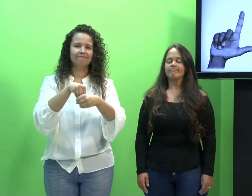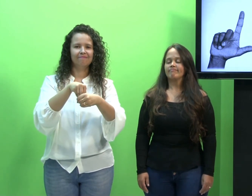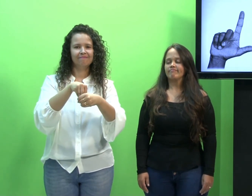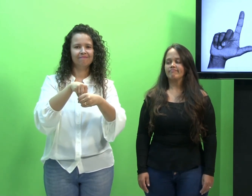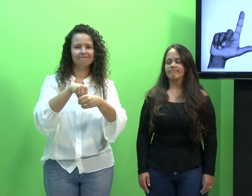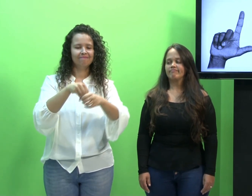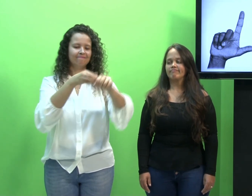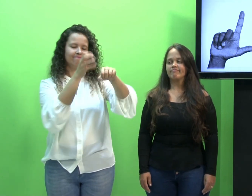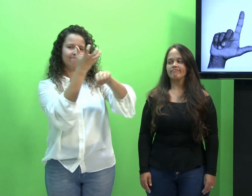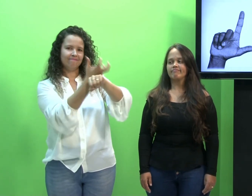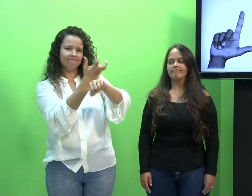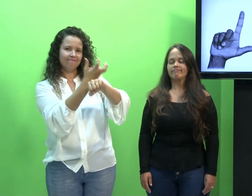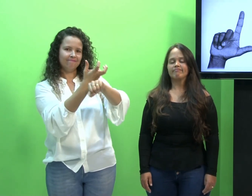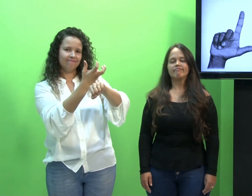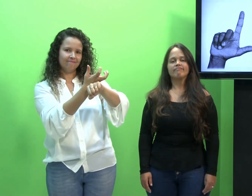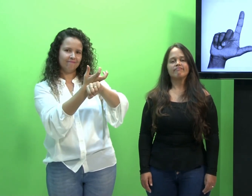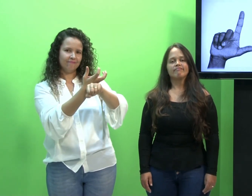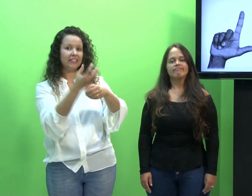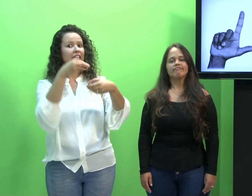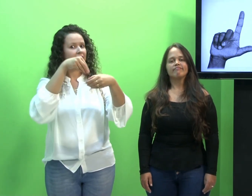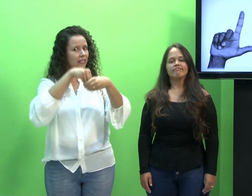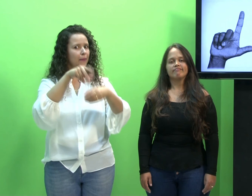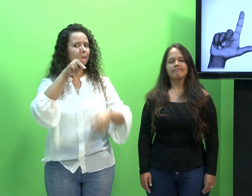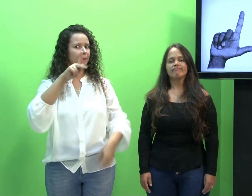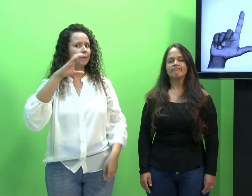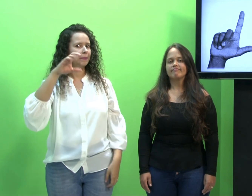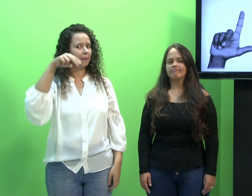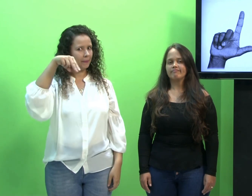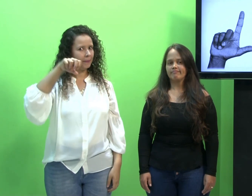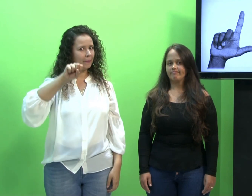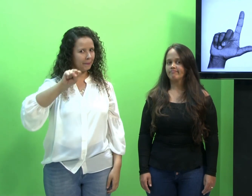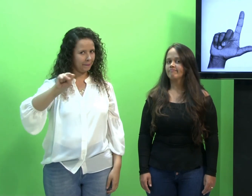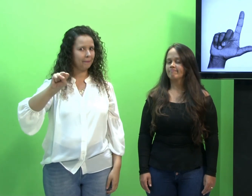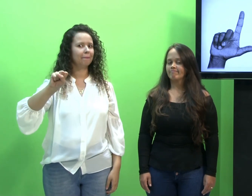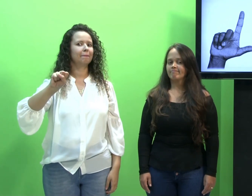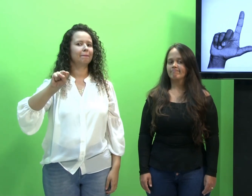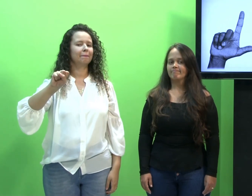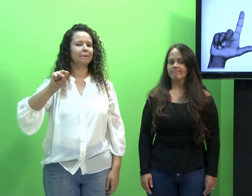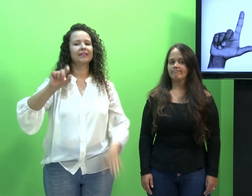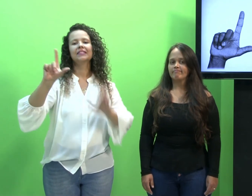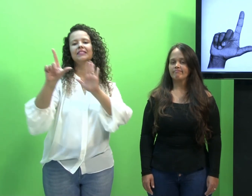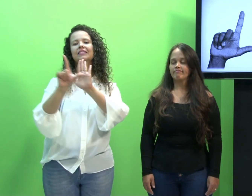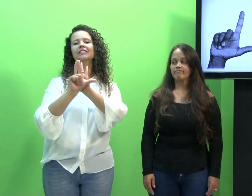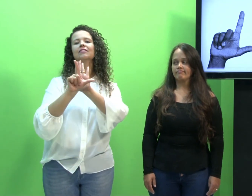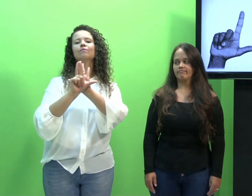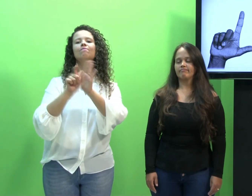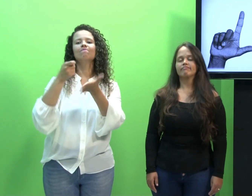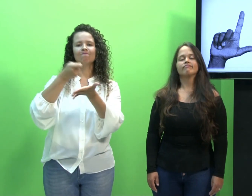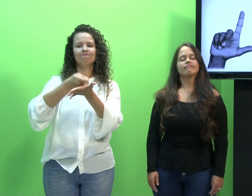parâmetros curriculares nacionais, PCNs, conforme legislação